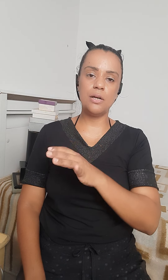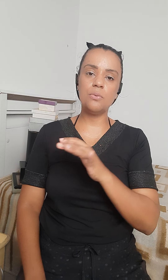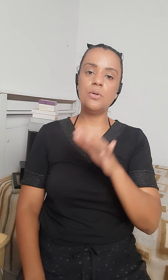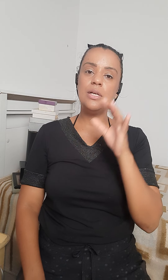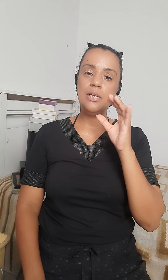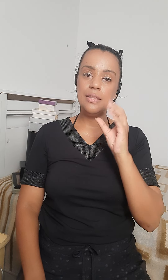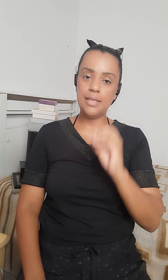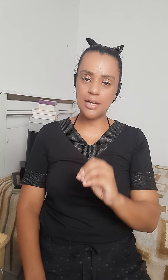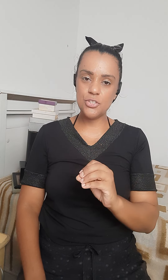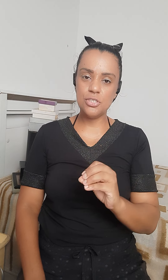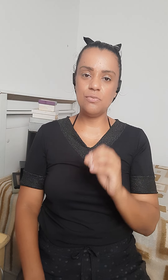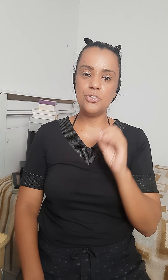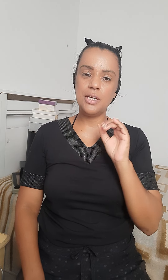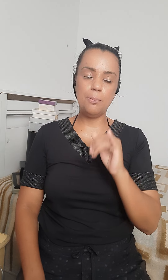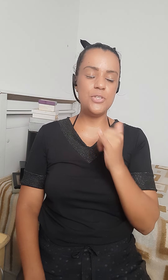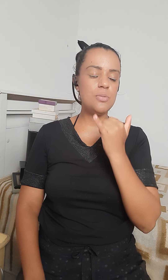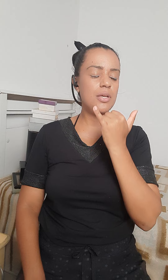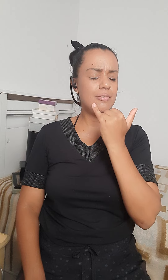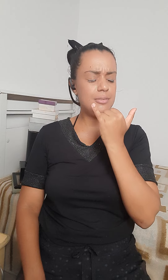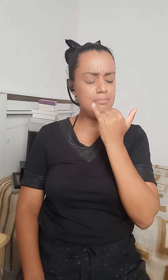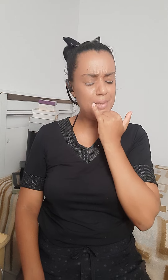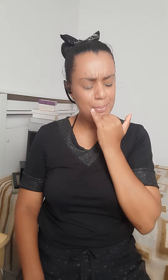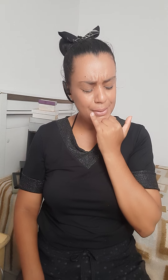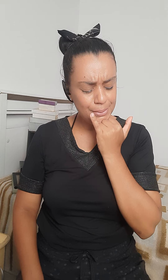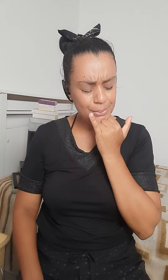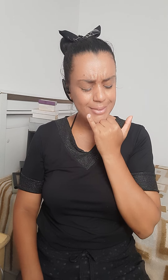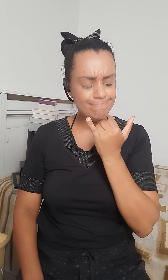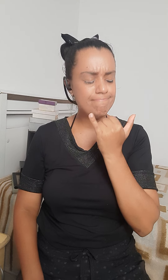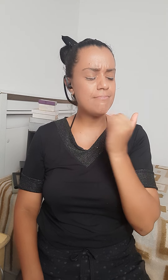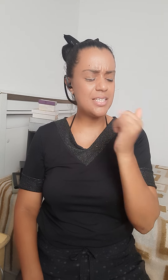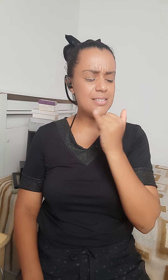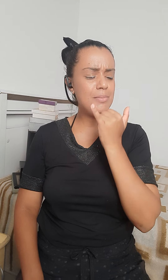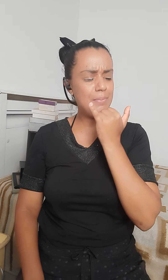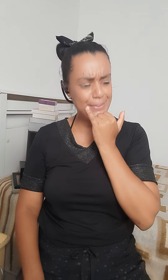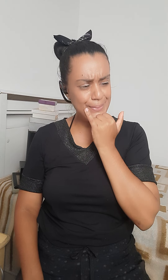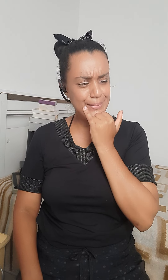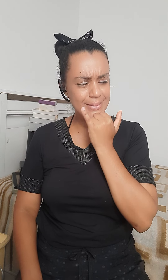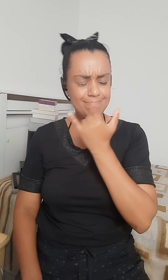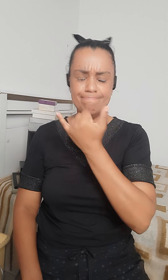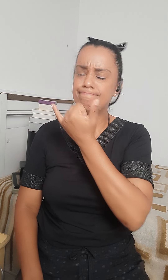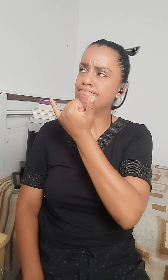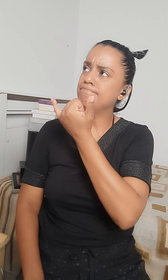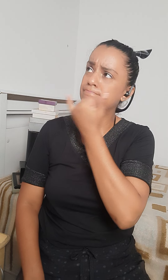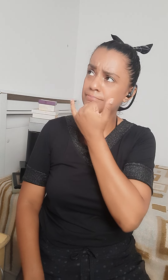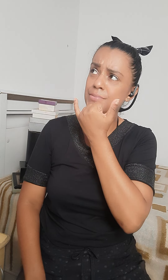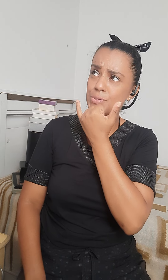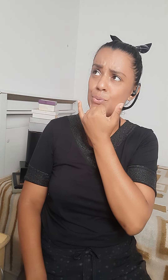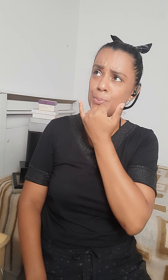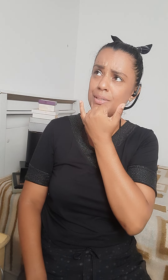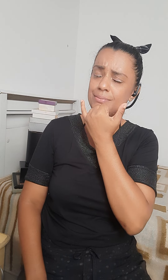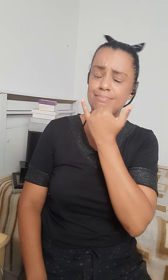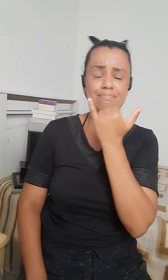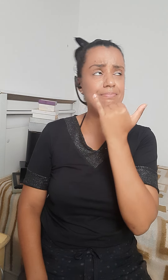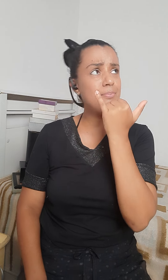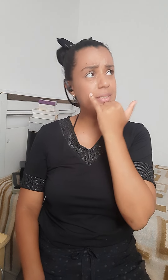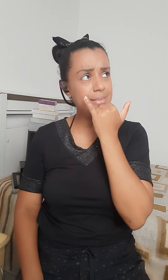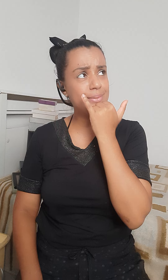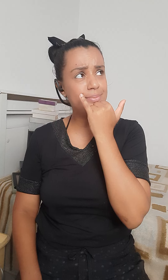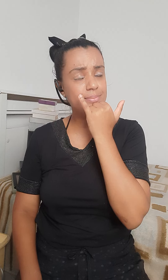algo negativo, de arrependimento. Ó, me perdoa. Você me perdoa? Desculpa. Perdão.